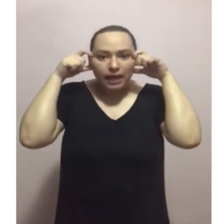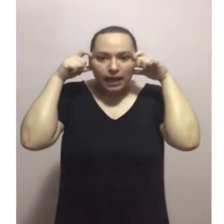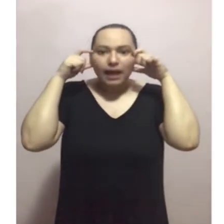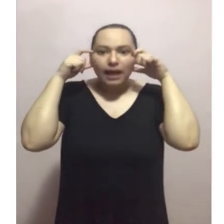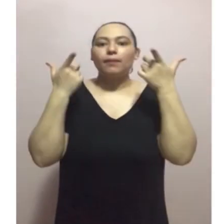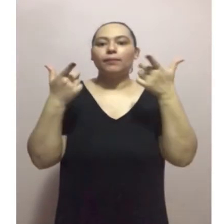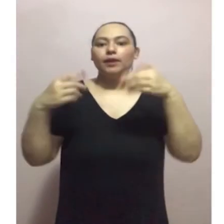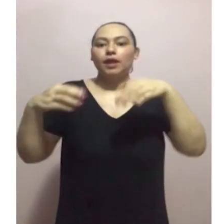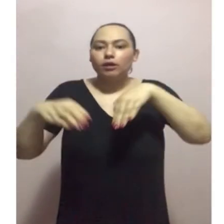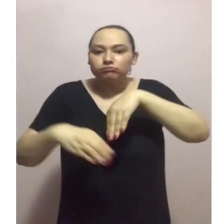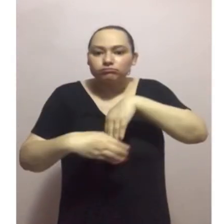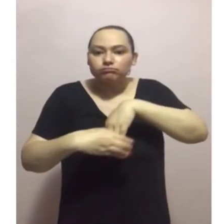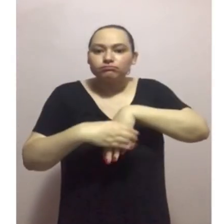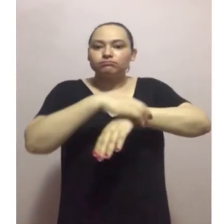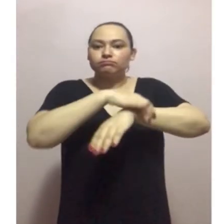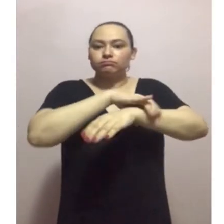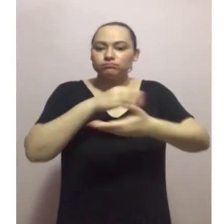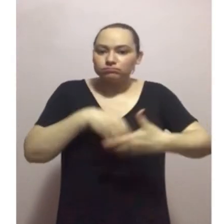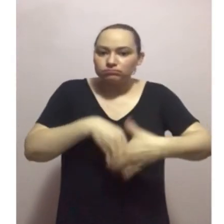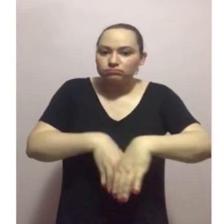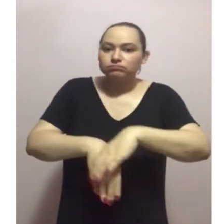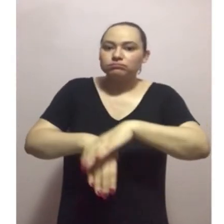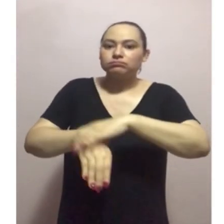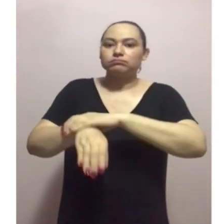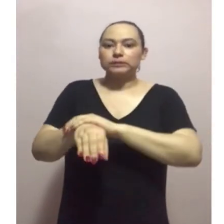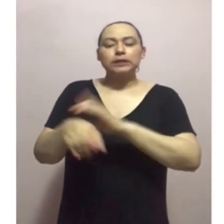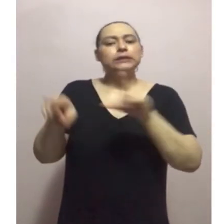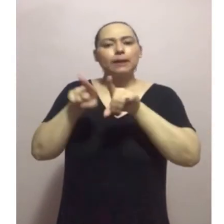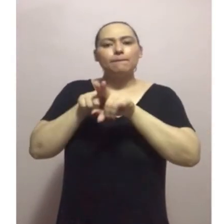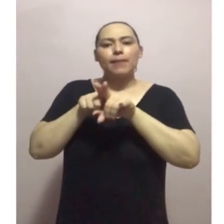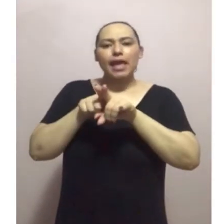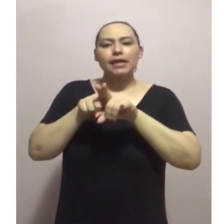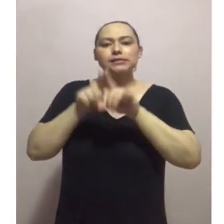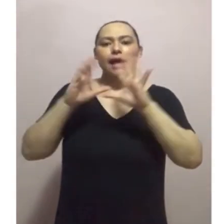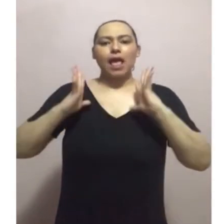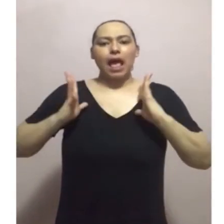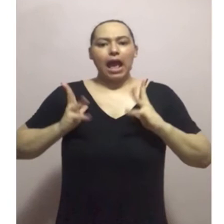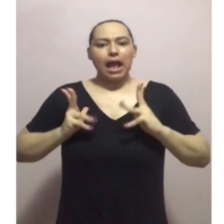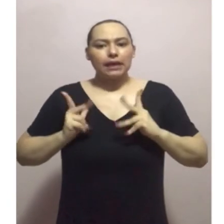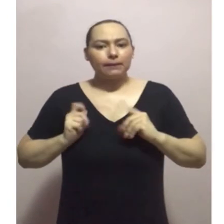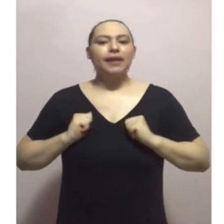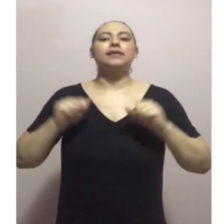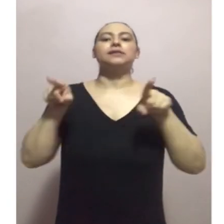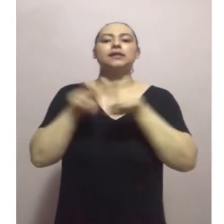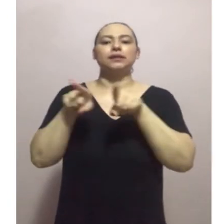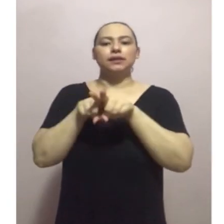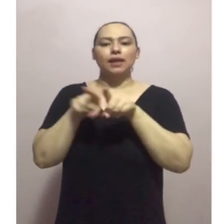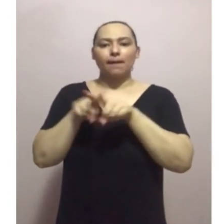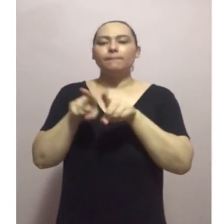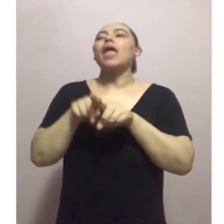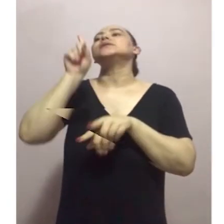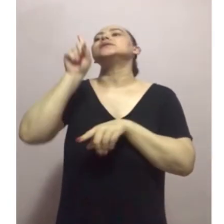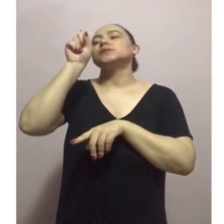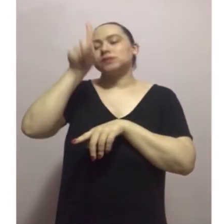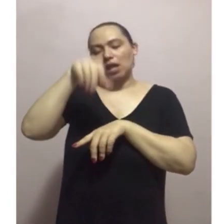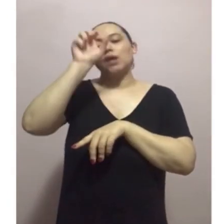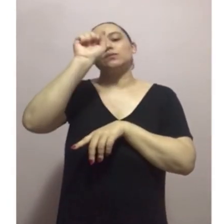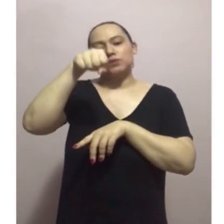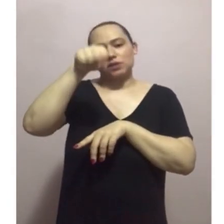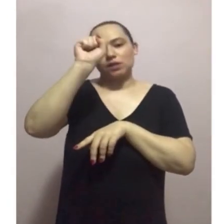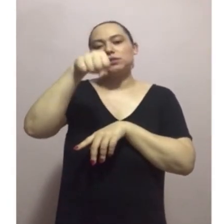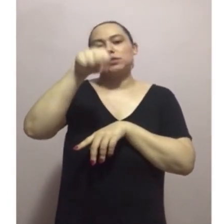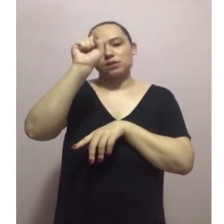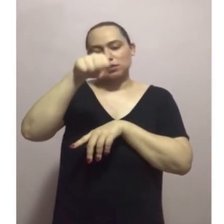que são pantufas, que são isso, a higienização do local. Vamos falar um pouquinho disso, A gente que eu acho colocou que isso também. é